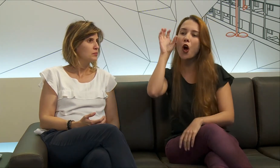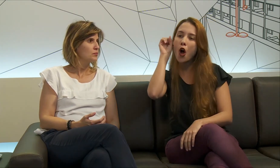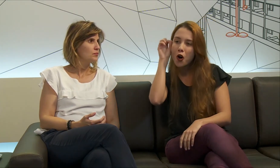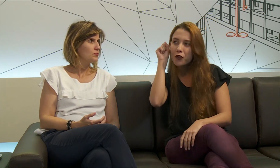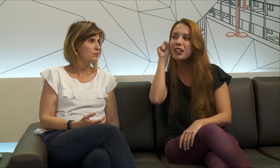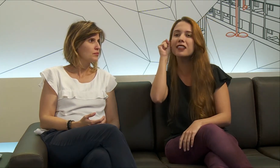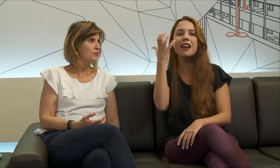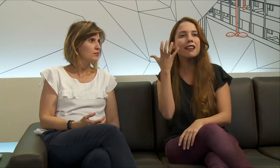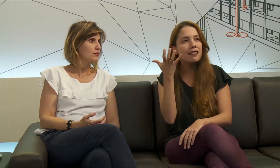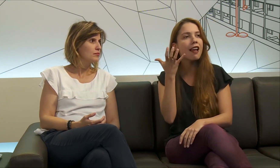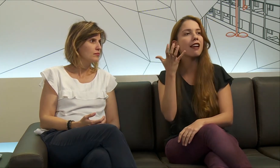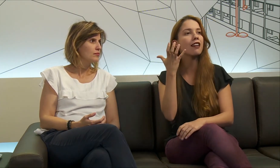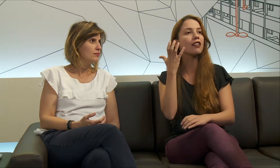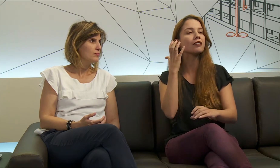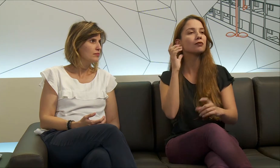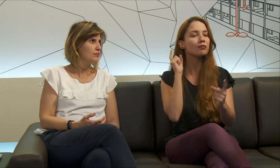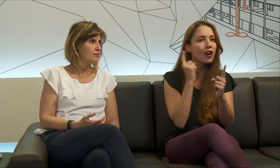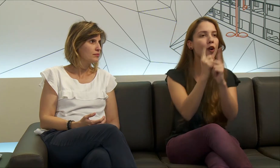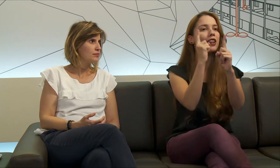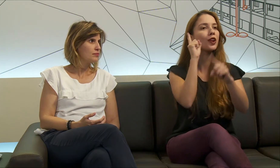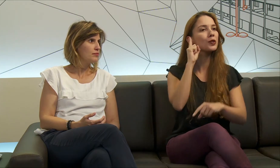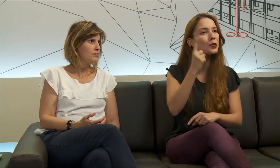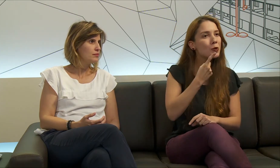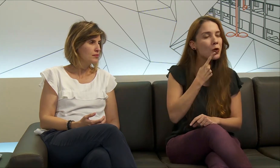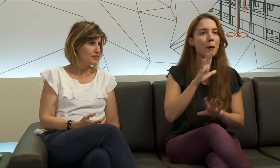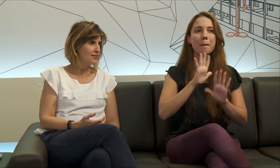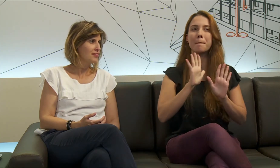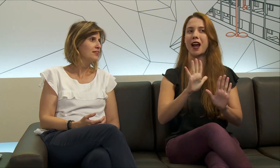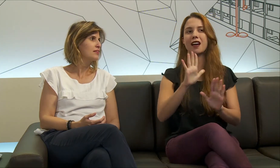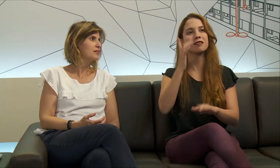Mas quando vamos nos comunicar com pessoas ouvintes